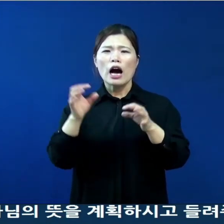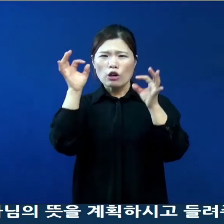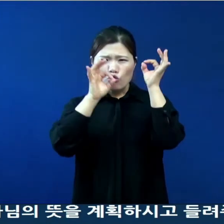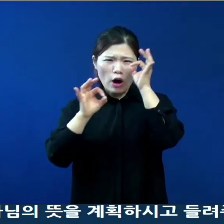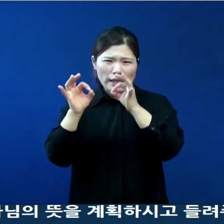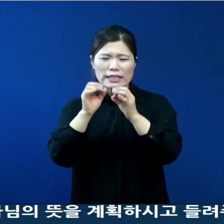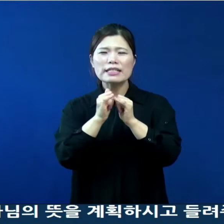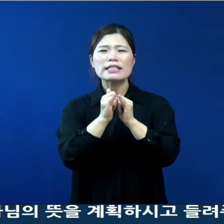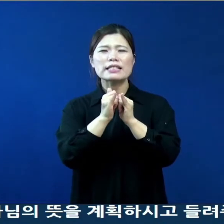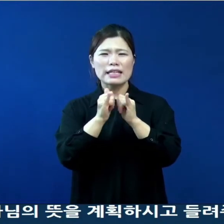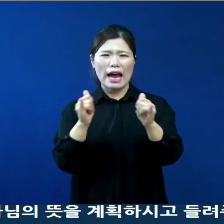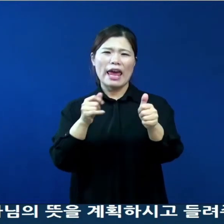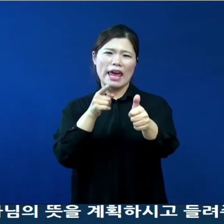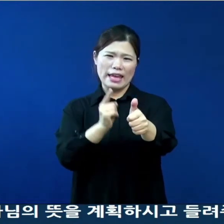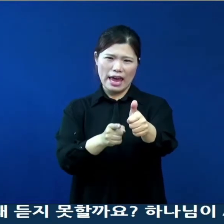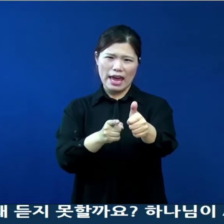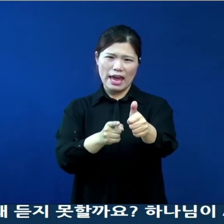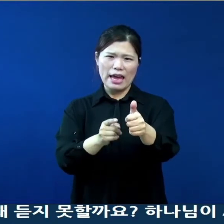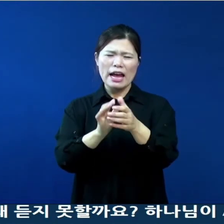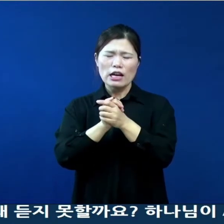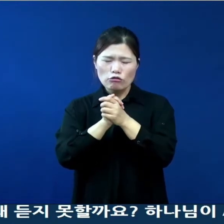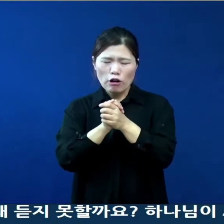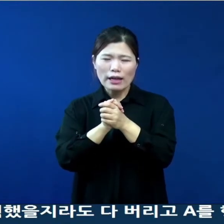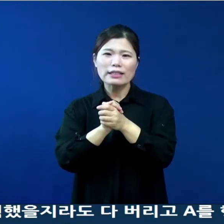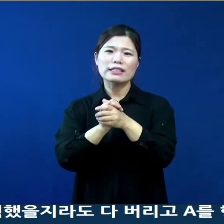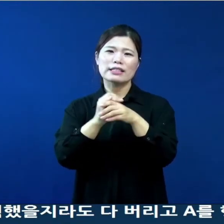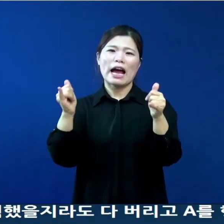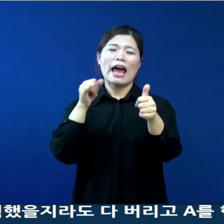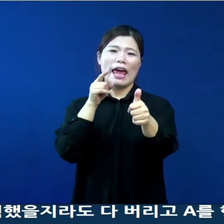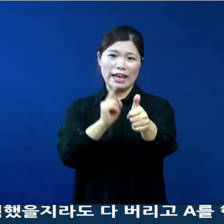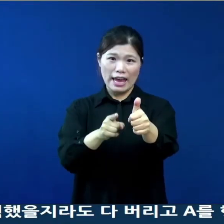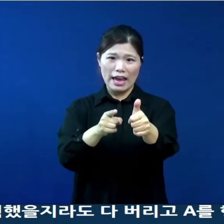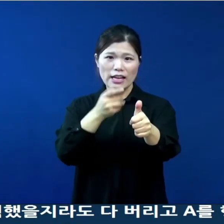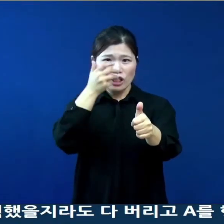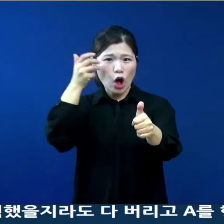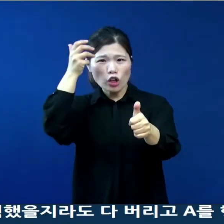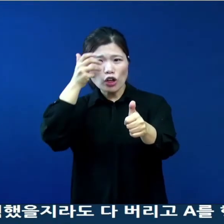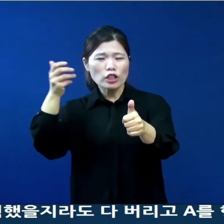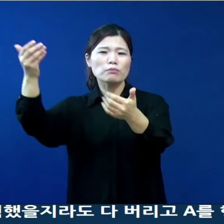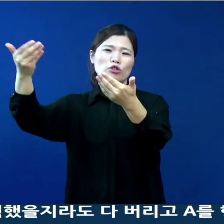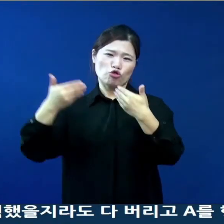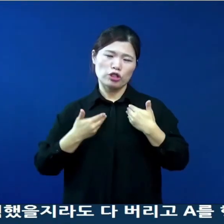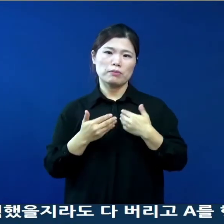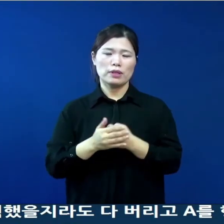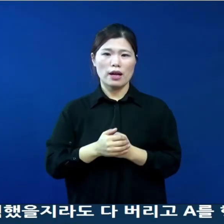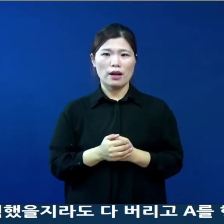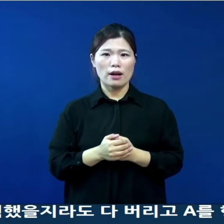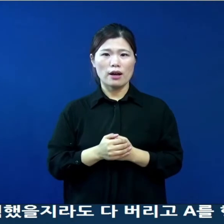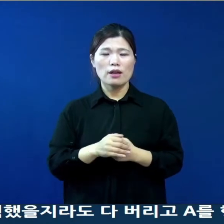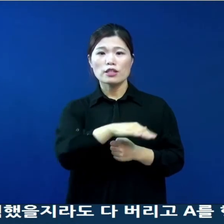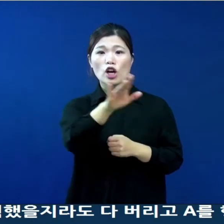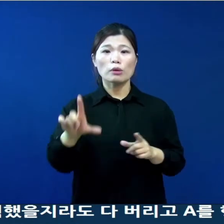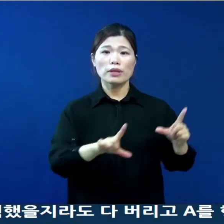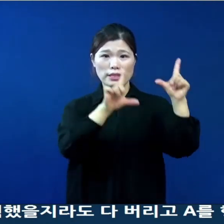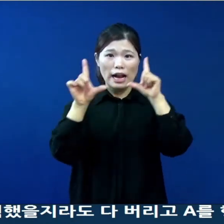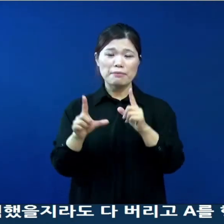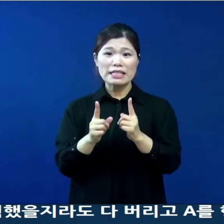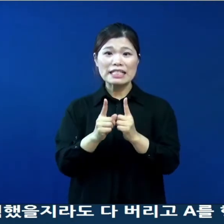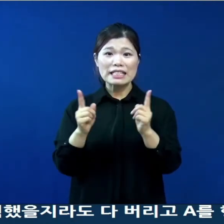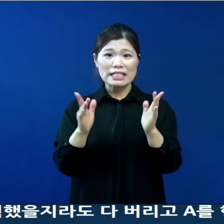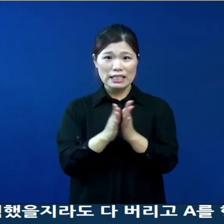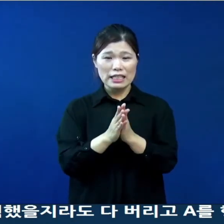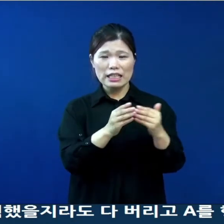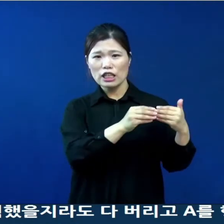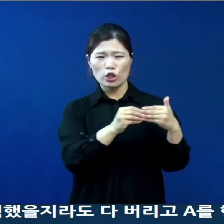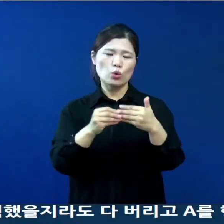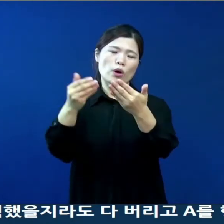주시지 않겠느냐라고 말씀하셨죠. 예. 성령님은 지혜와 계시의 영이시고요, 우리의 삶을 친히 인도하시는